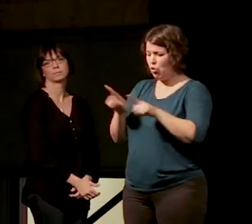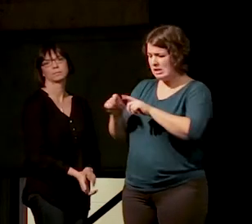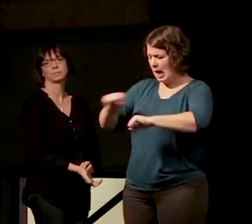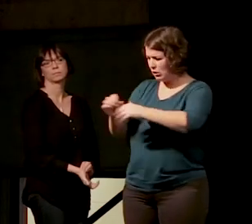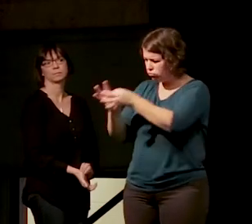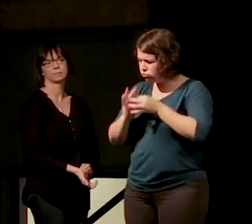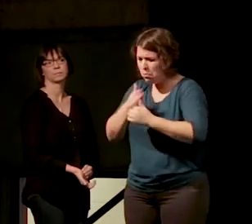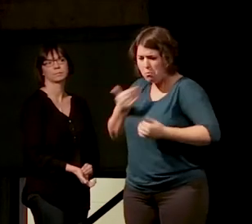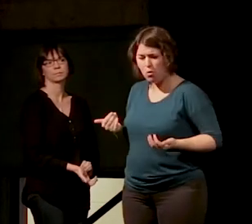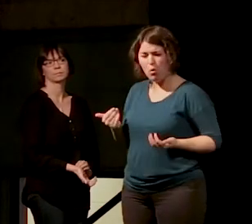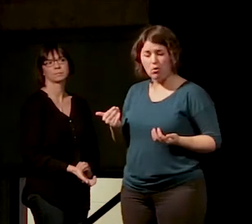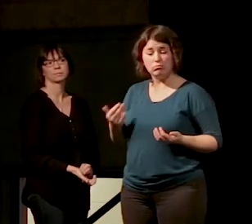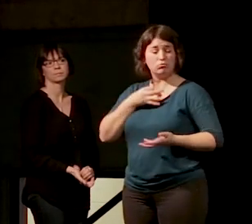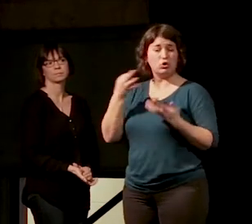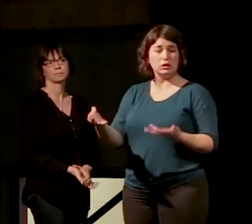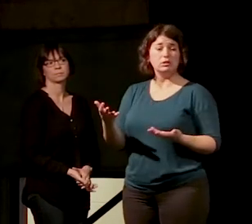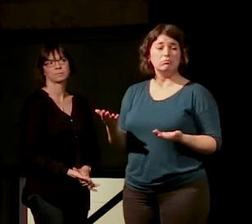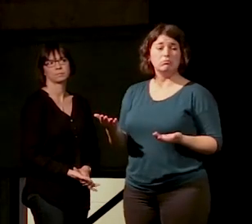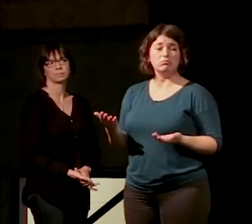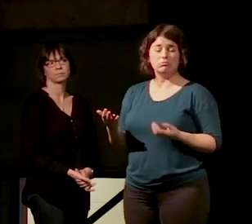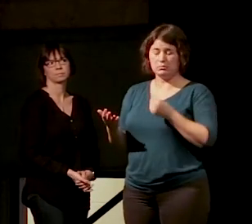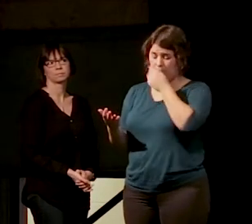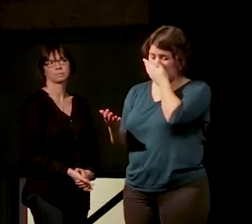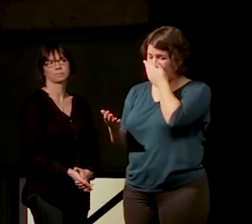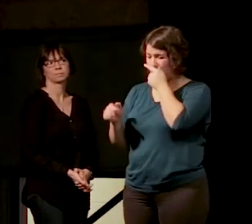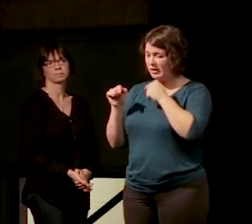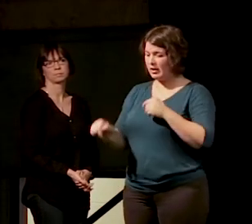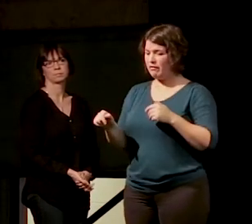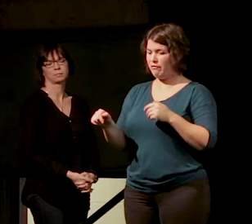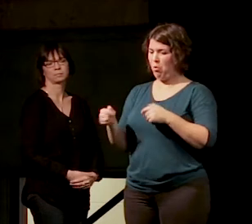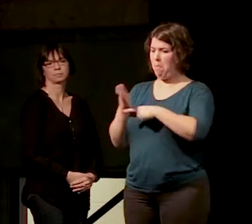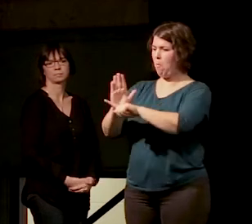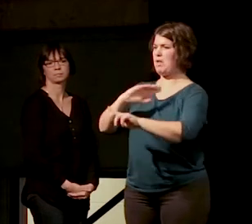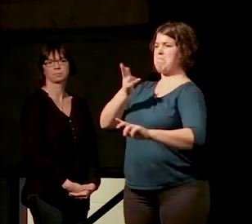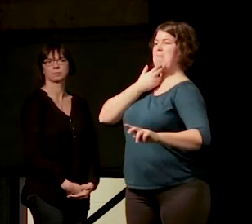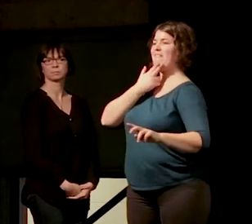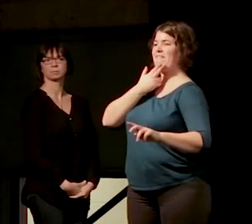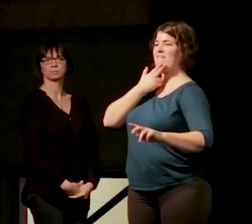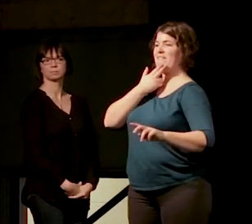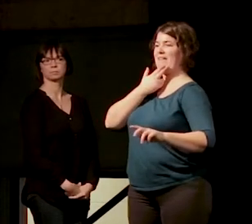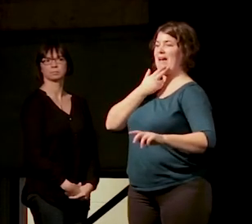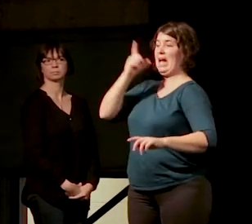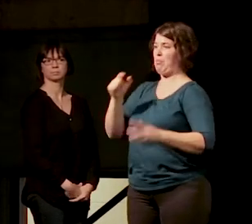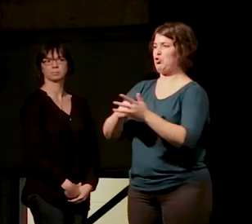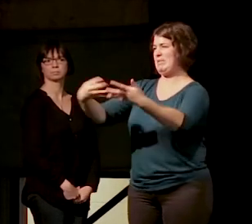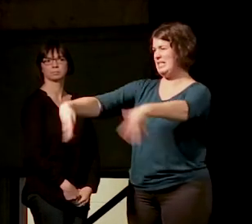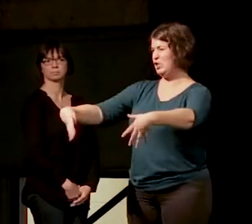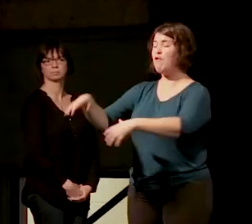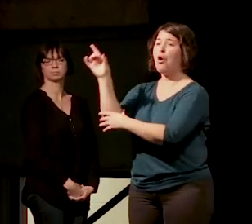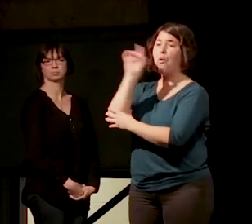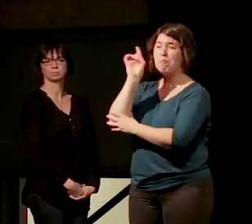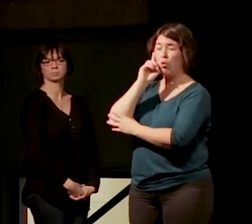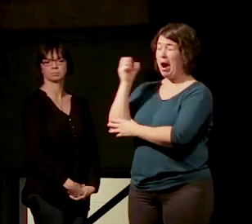actions. Je le dis, il nous faut tendre vers l'exemplarité, et cela commence en 2019. Parce